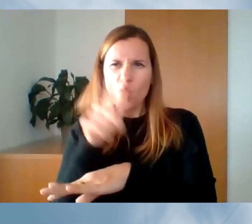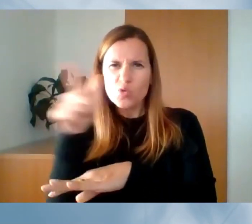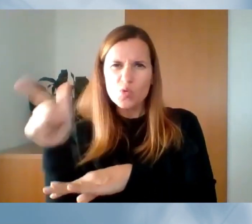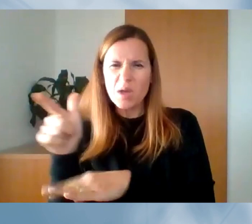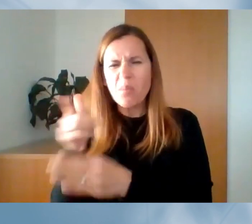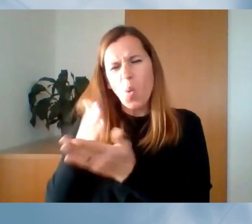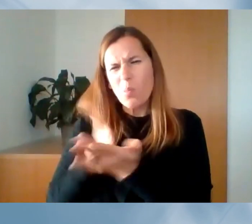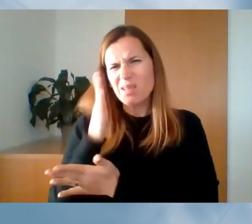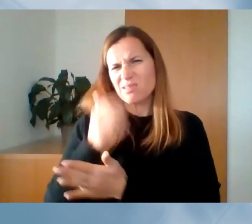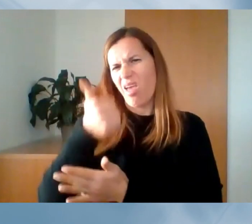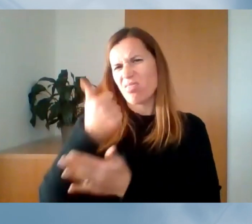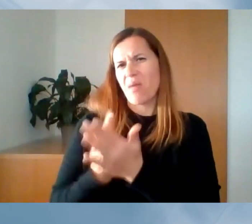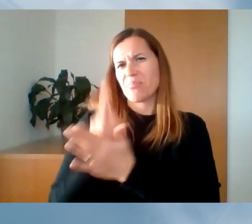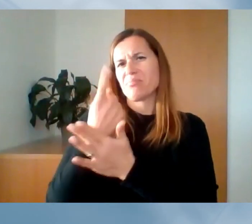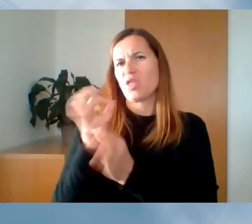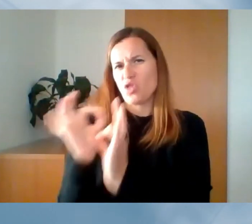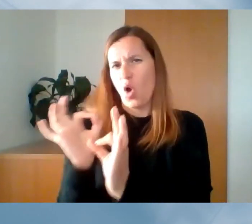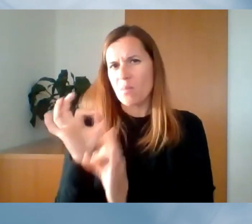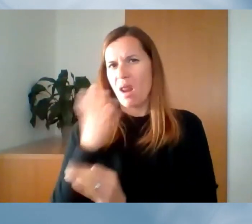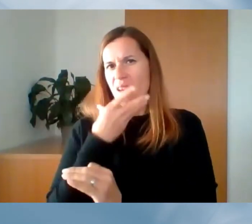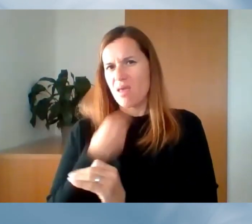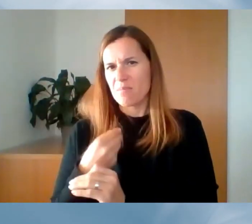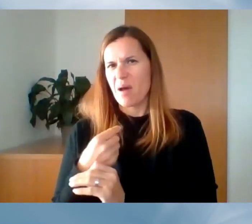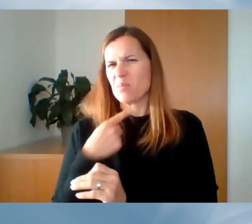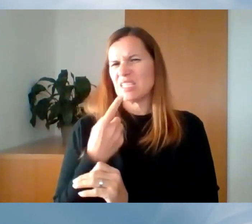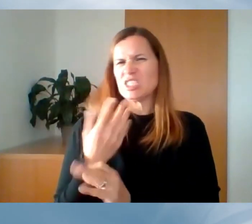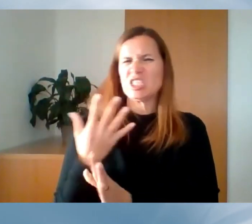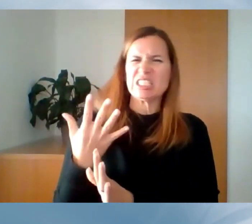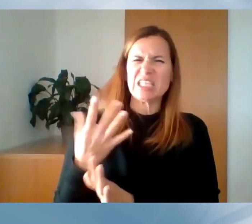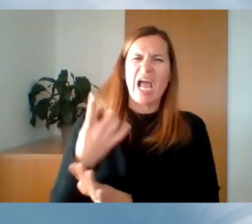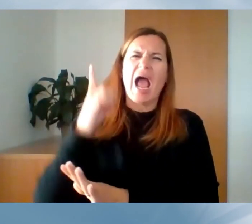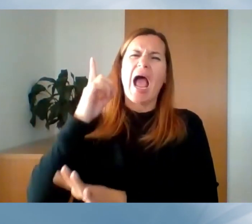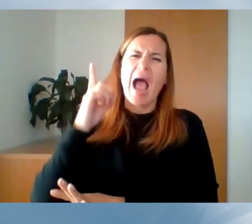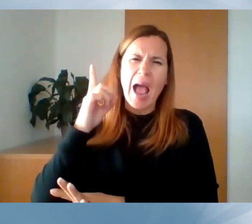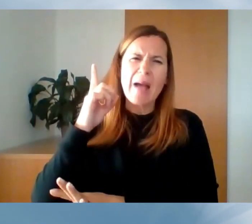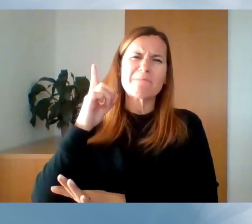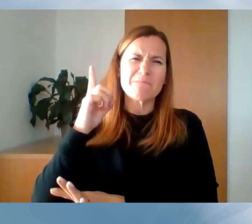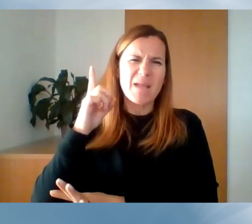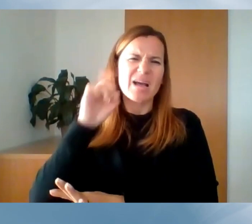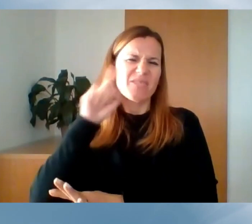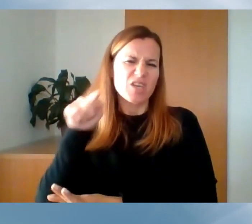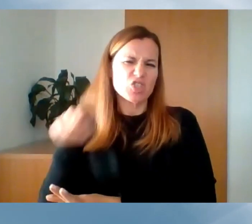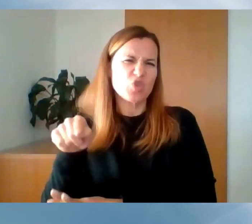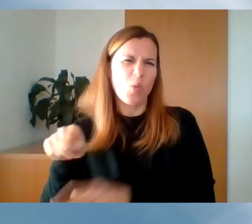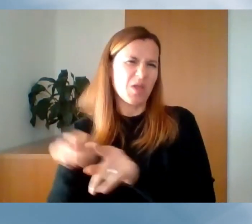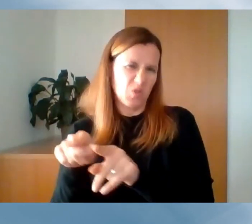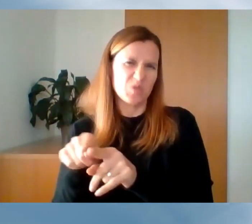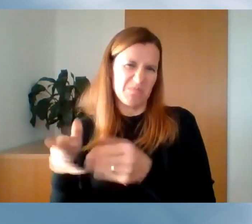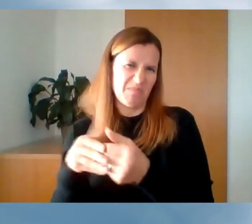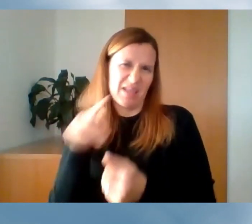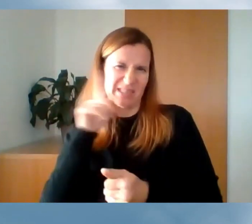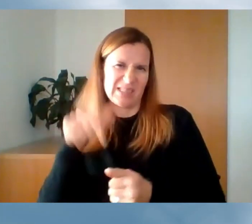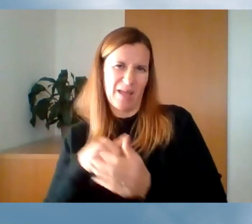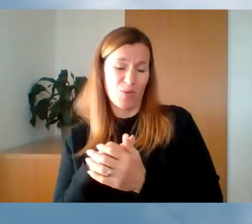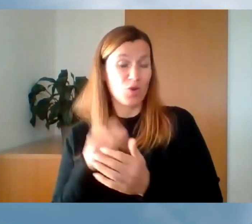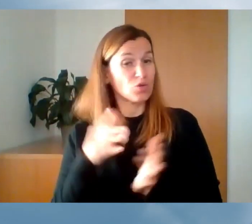drugi, eno vmes morda pa imajo dobro, lepo, pa še takrat rečejo, ja, ampak, veš, tole pa tudi